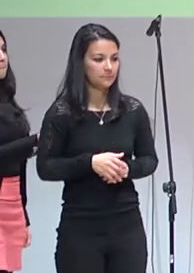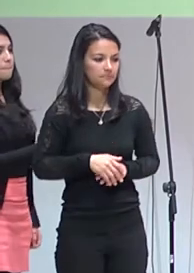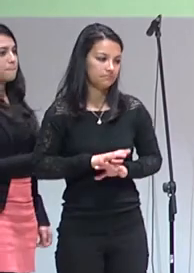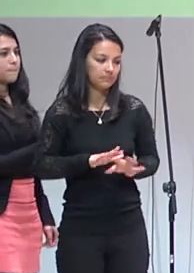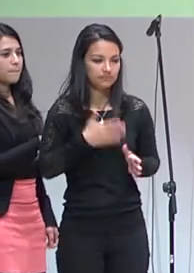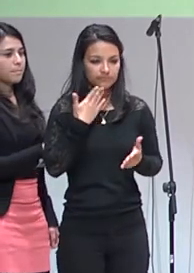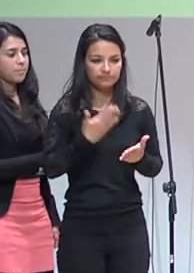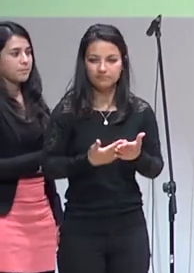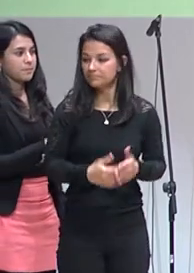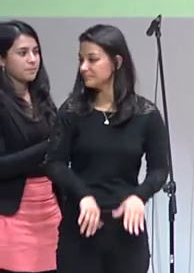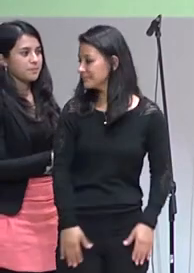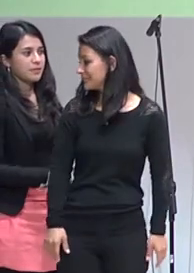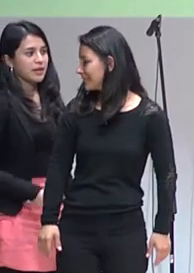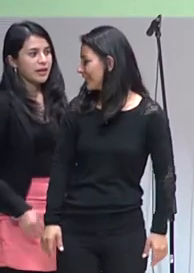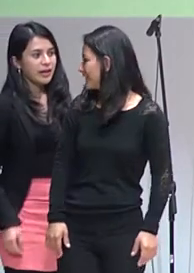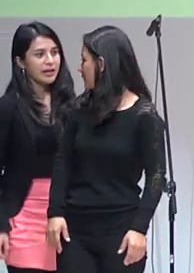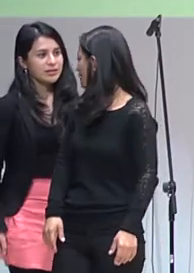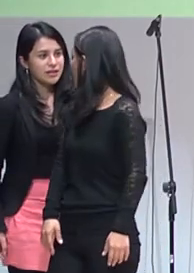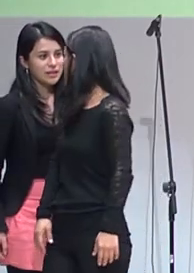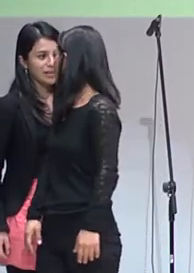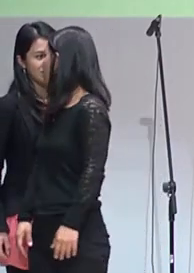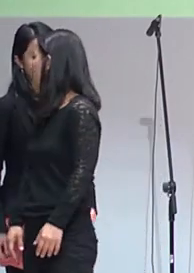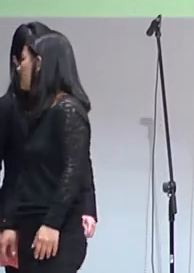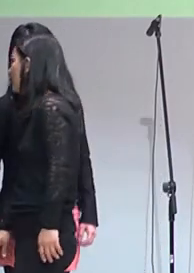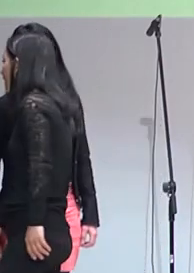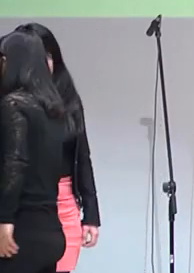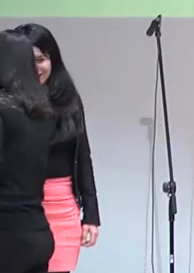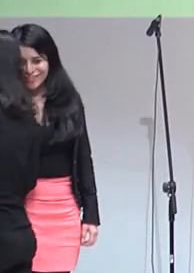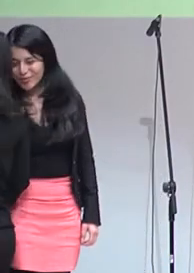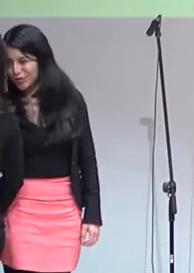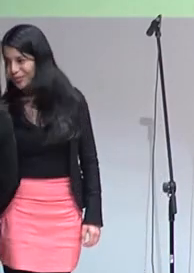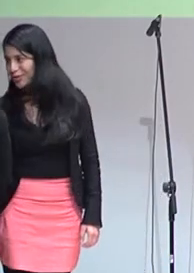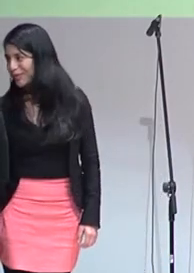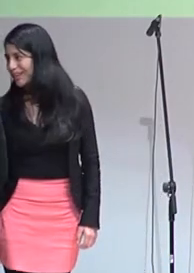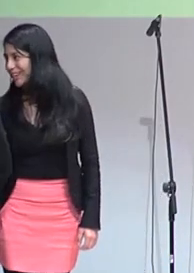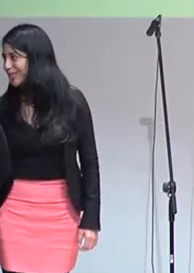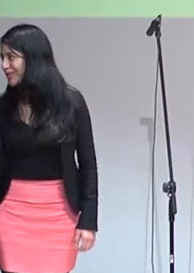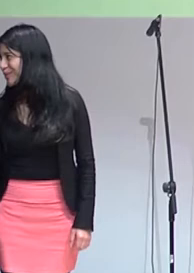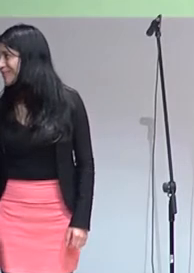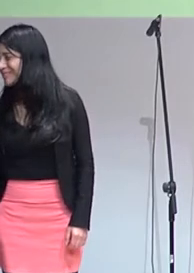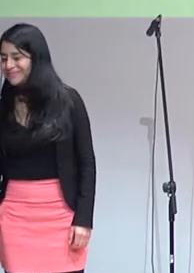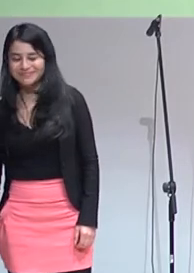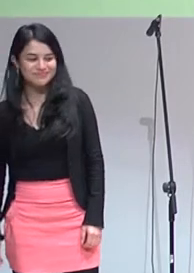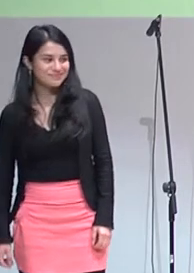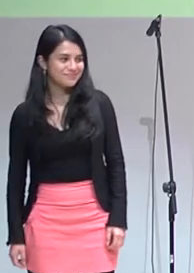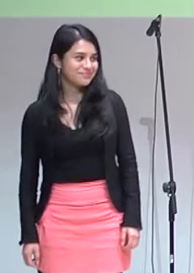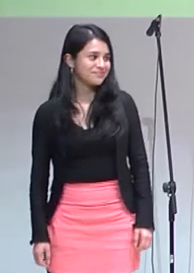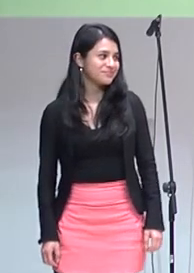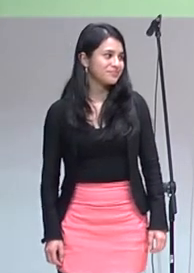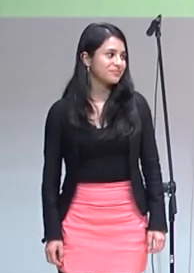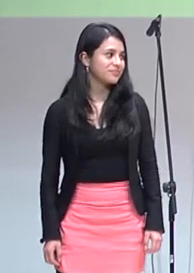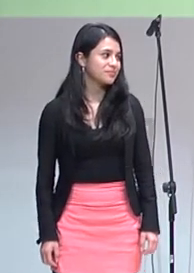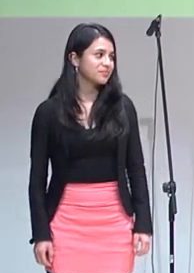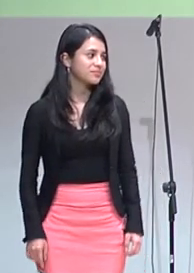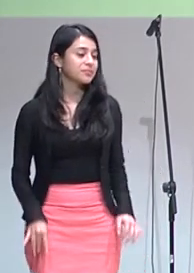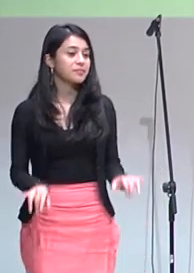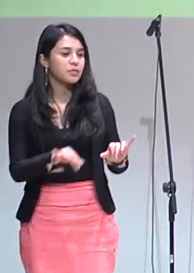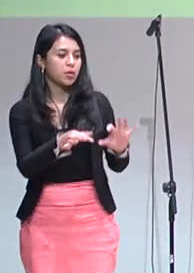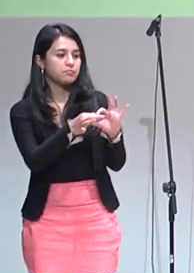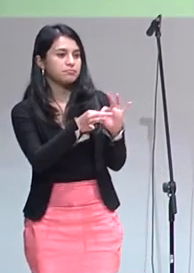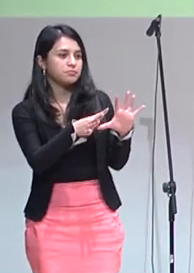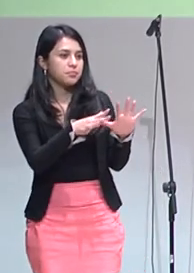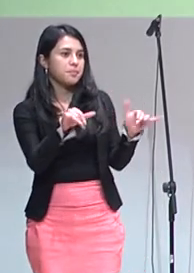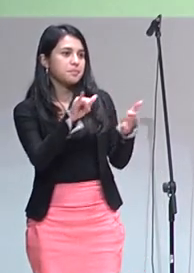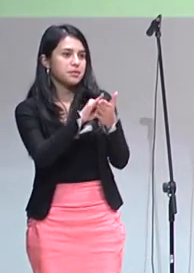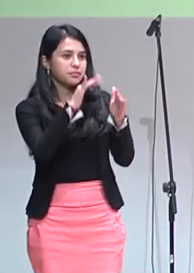Gracias. Néstor. Si nosotros utilizamos un cuaderno auxiliar, se llama, ¿no? O sea, romper también un poco el